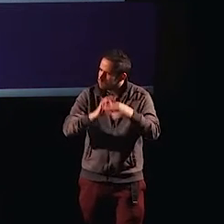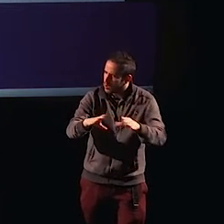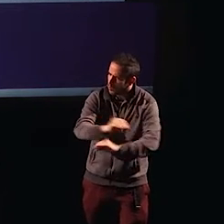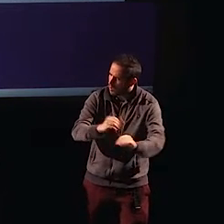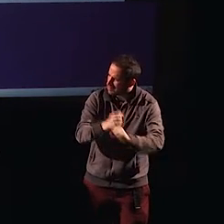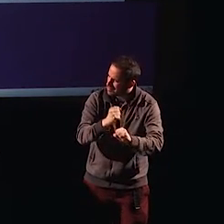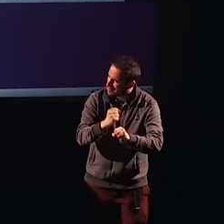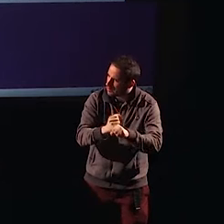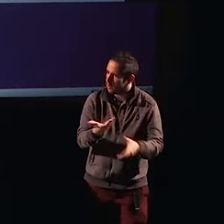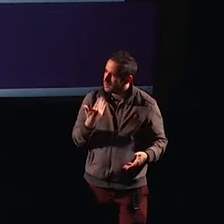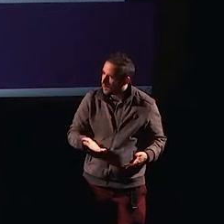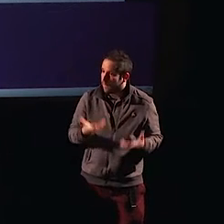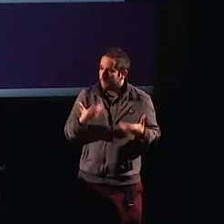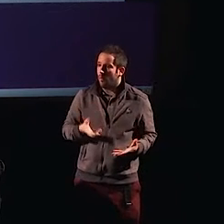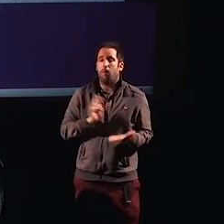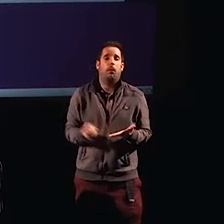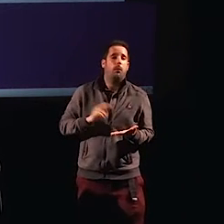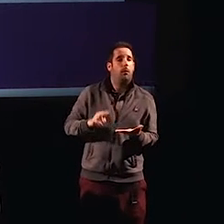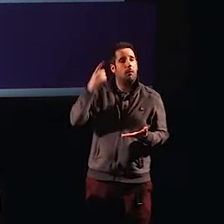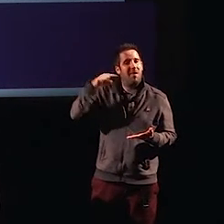Et je voulais que ce soit...